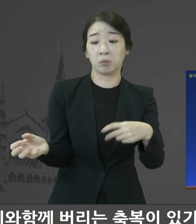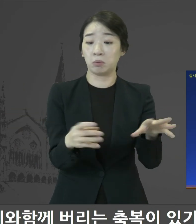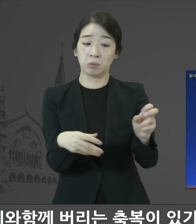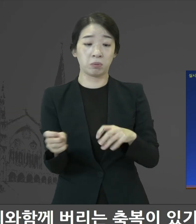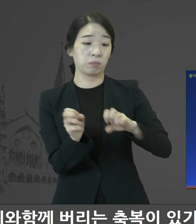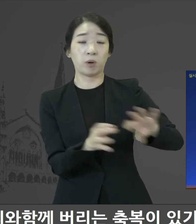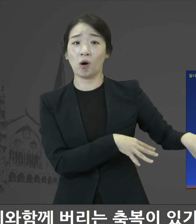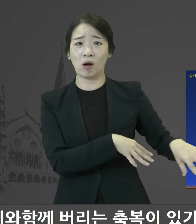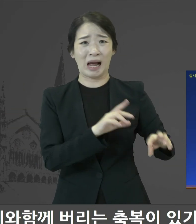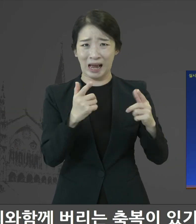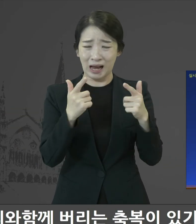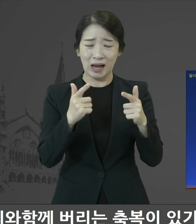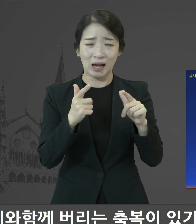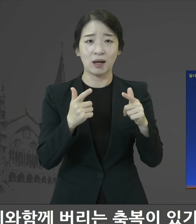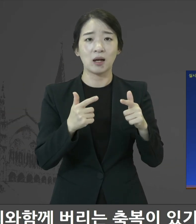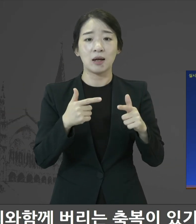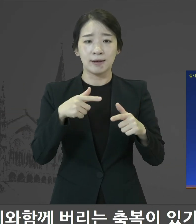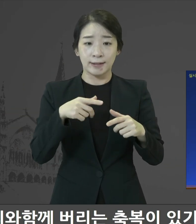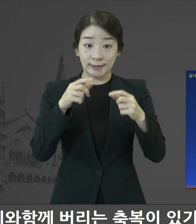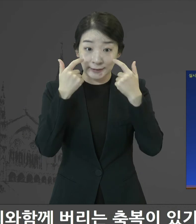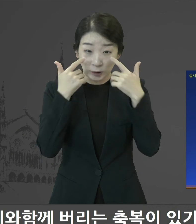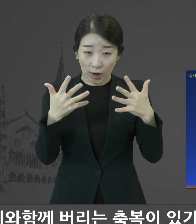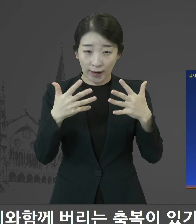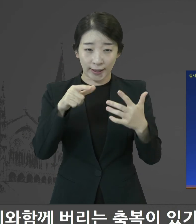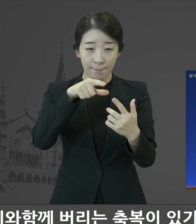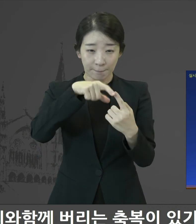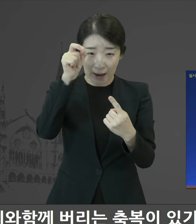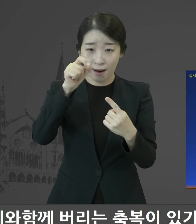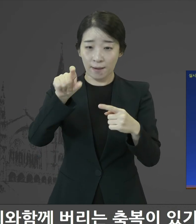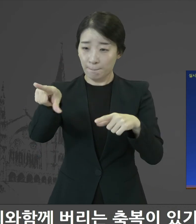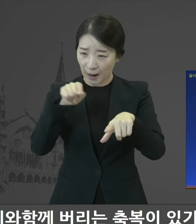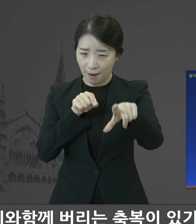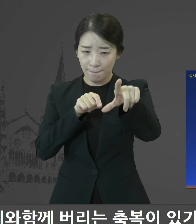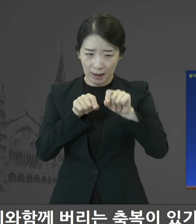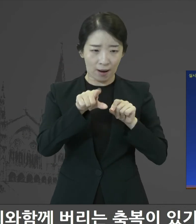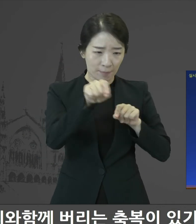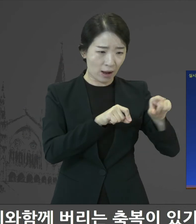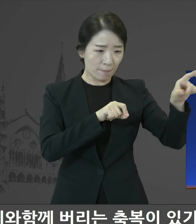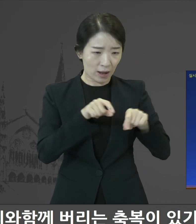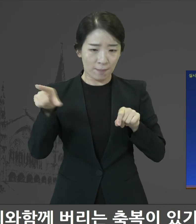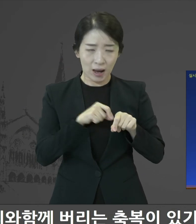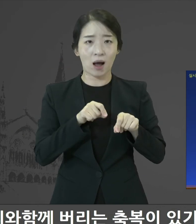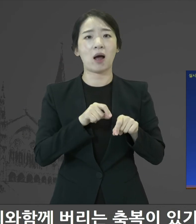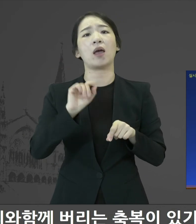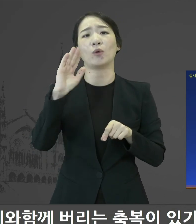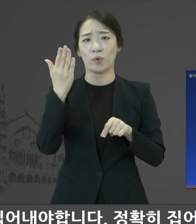됩니다. 정확히 집어내야 됩니다. 이 일을 돕는 분이 누구냐면 성령님인 거예요.